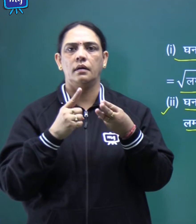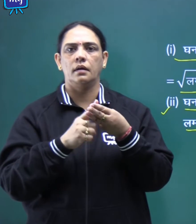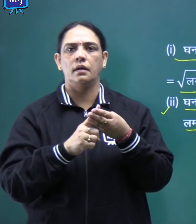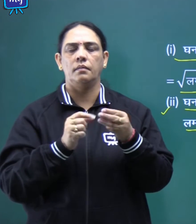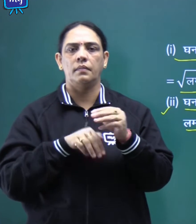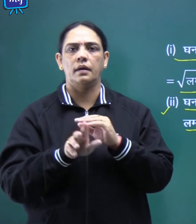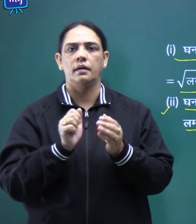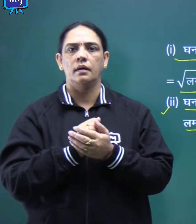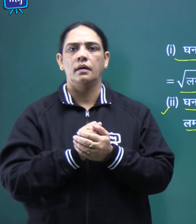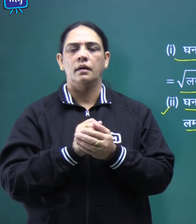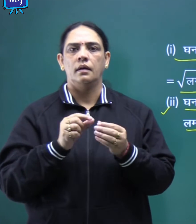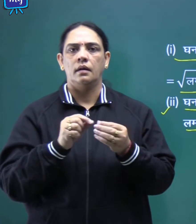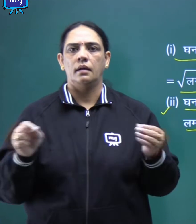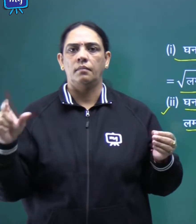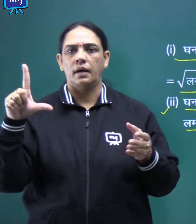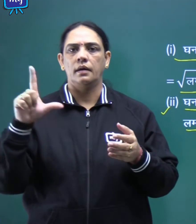लंबाई